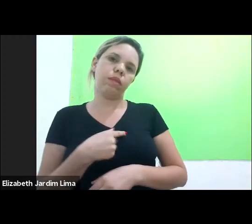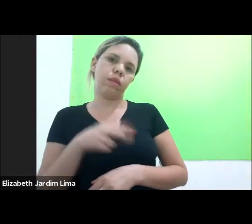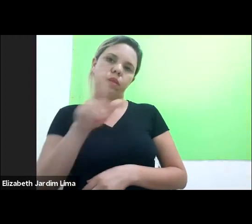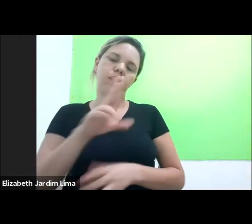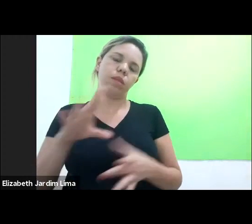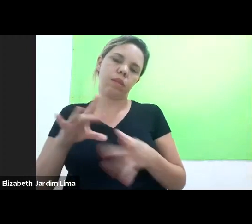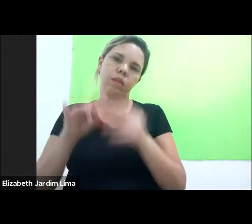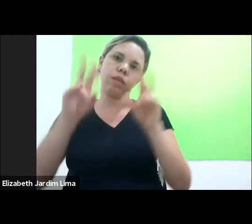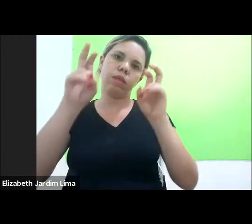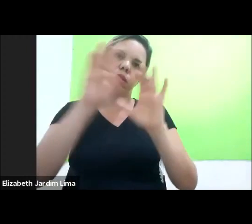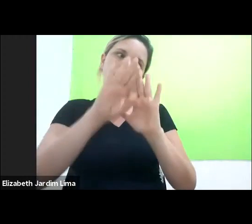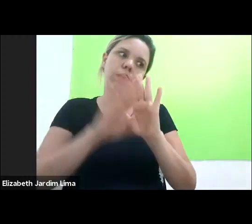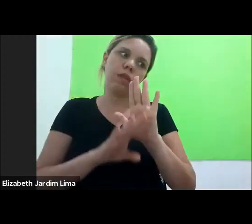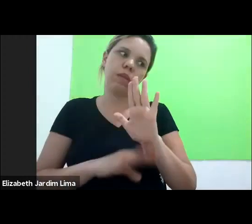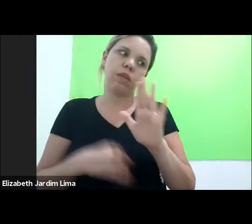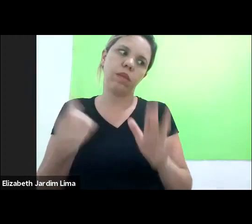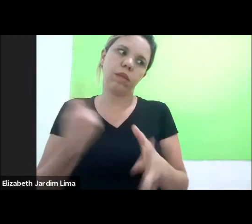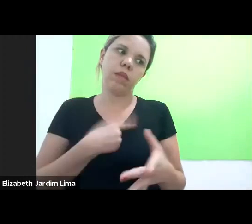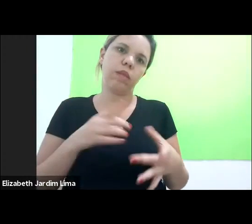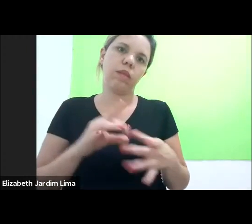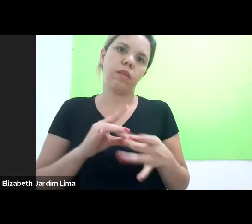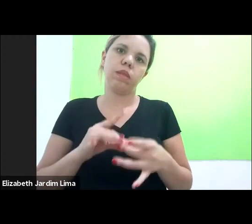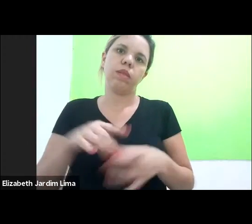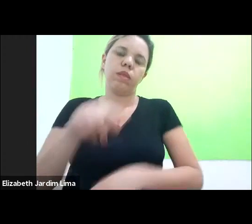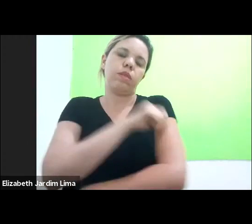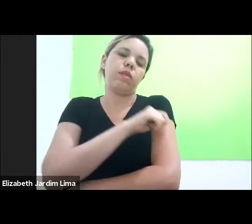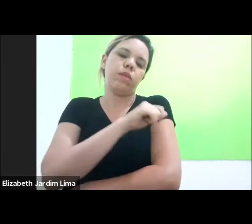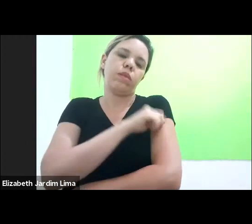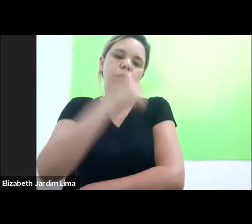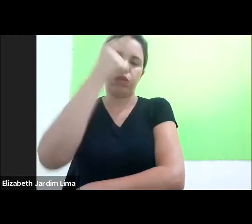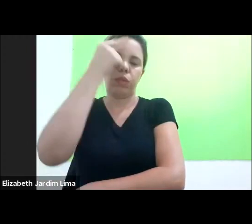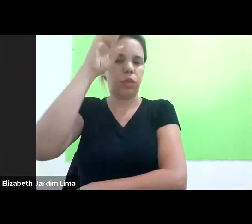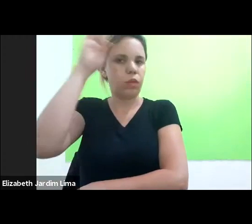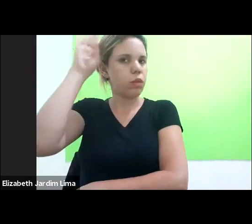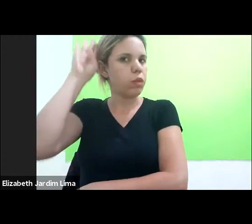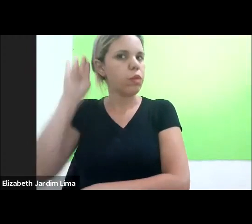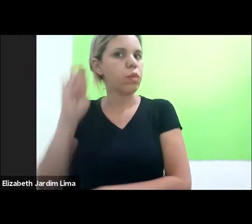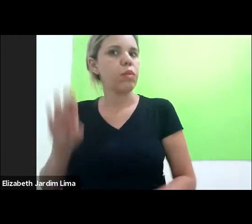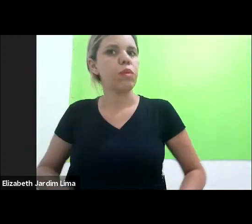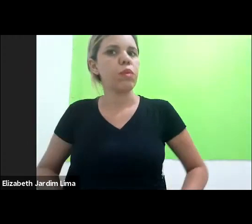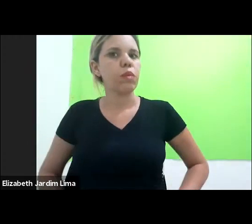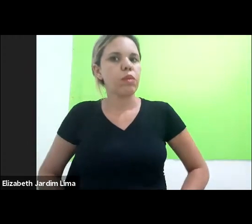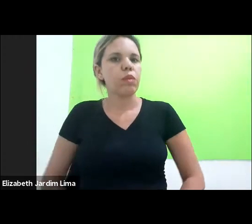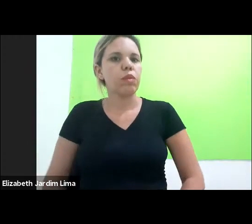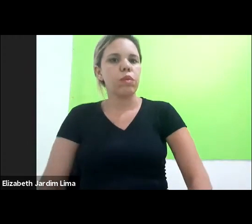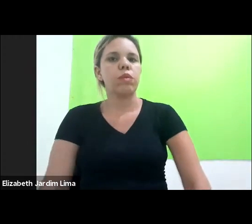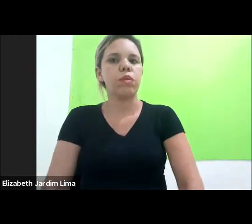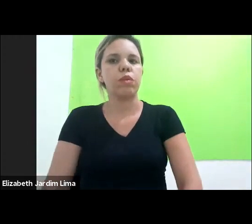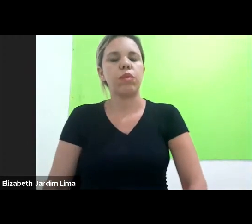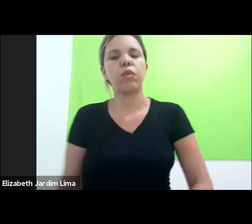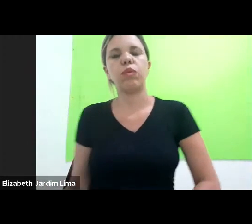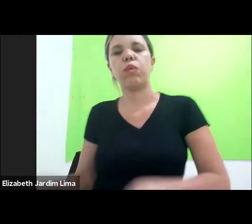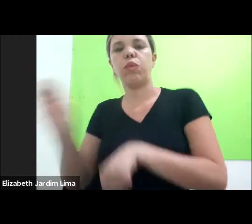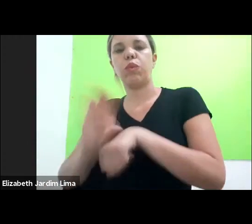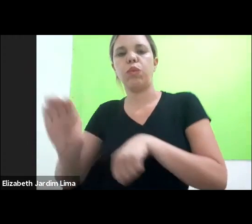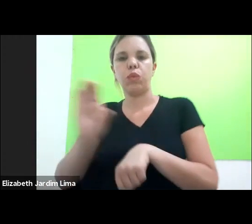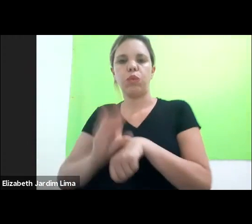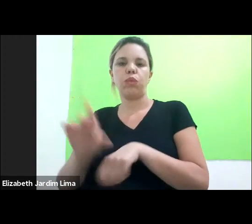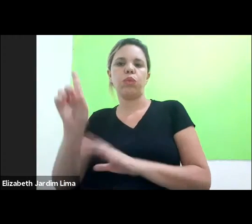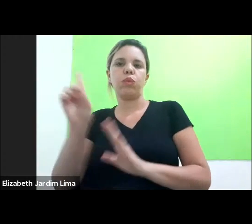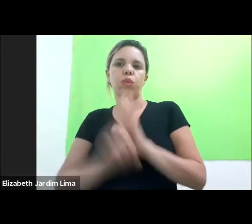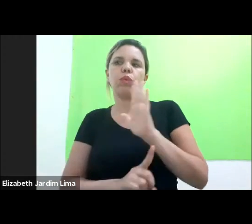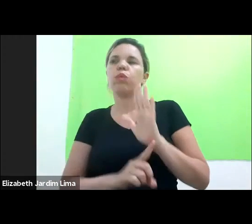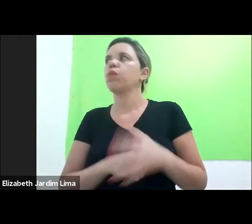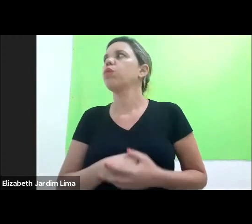temas, aliada com outros alunos de graduação, né, com alunos de graduação do curso de Direito, e